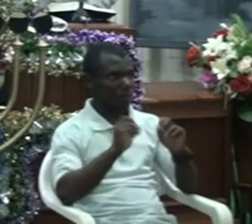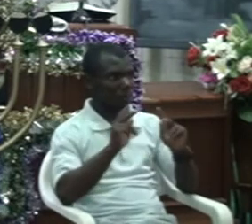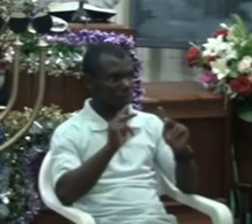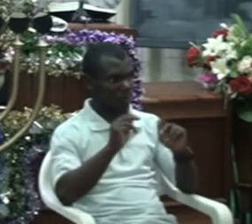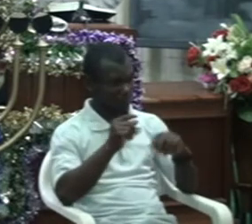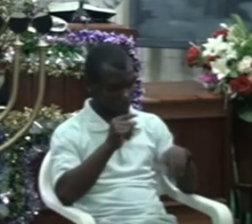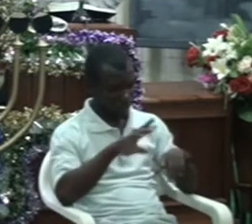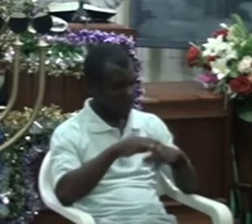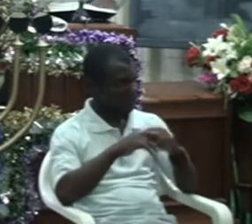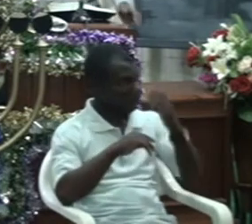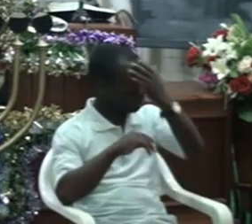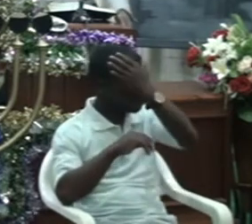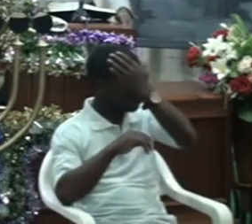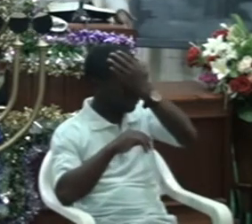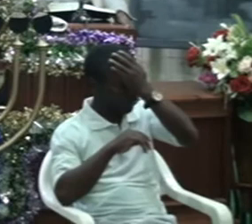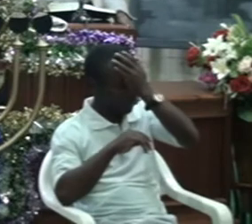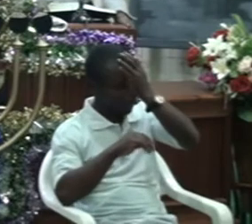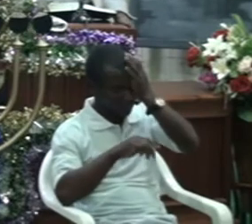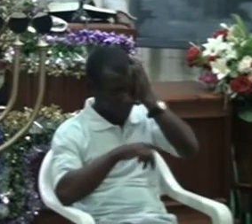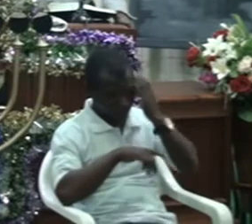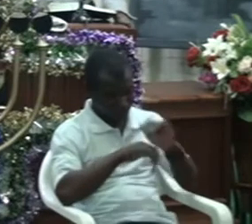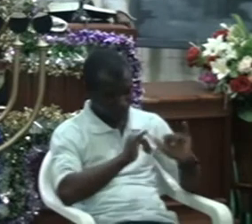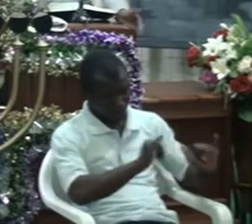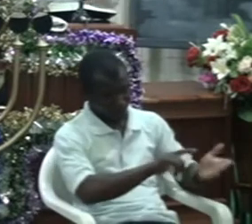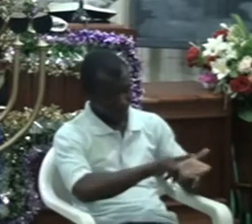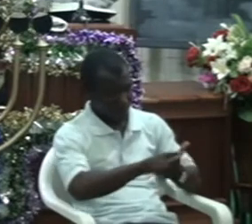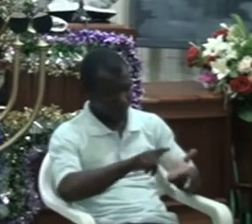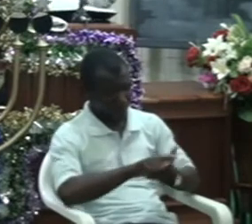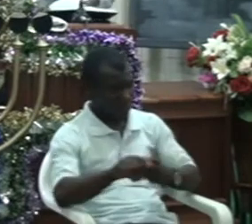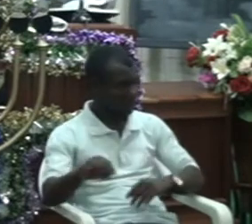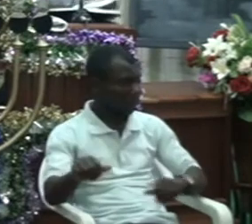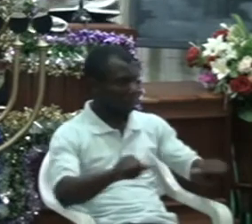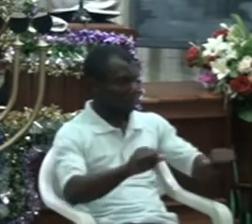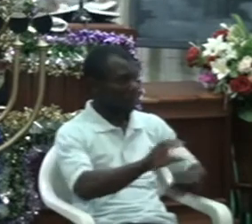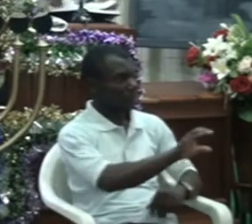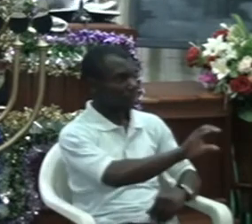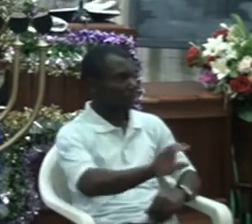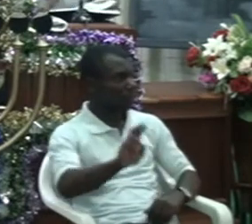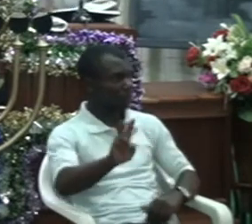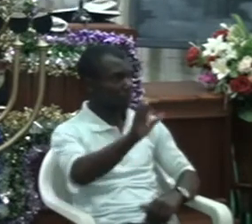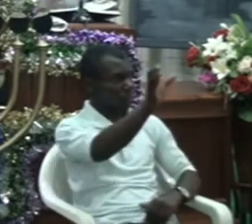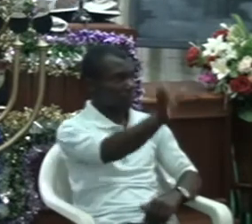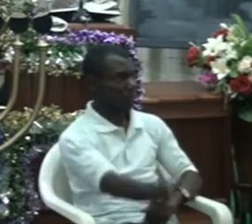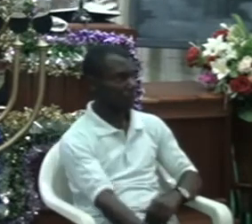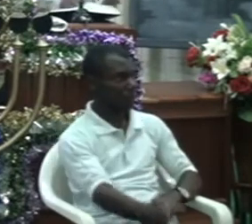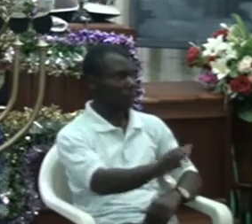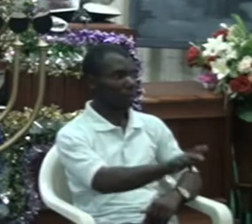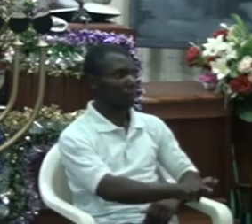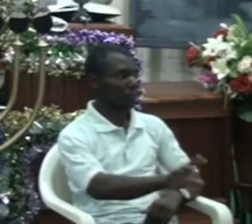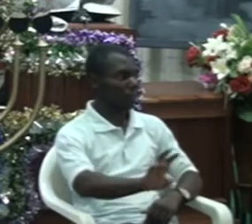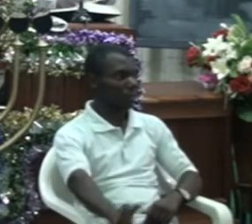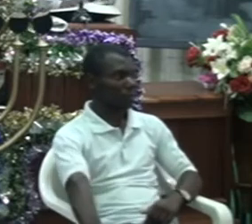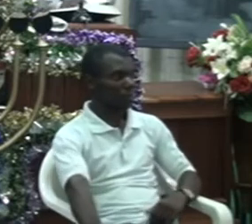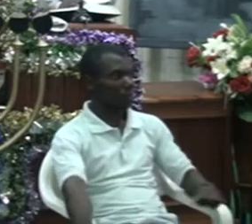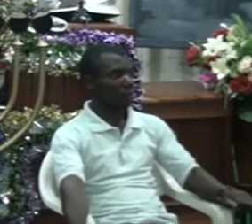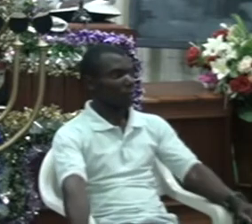frère. Ok. Somme acte chapitre 2 à partir du verset 37. Acte 2, 37.